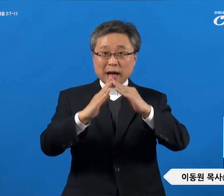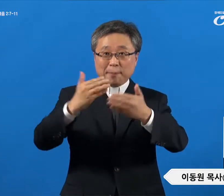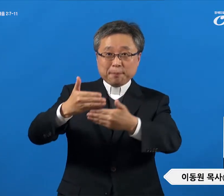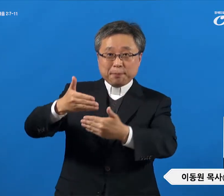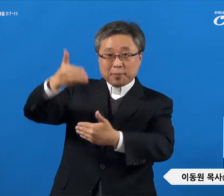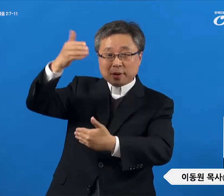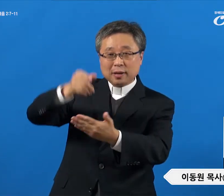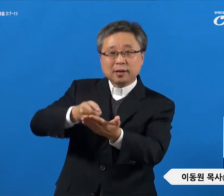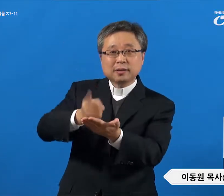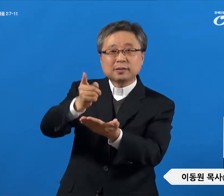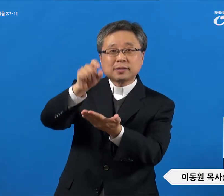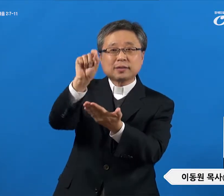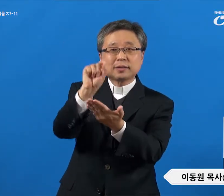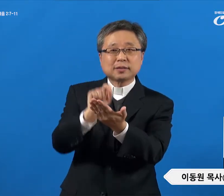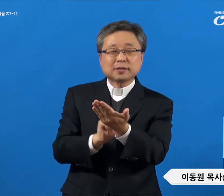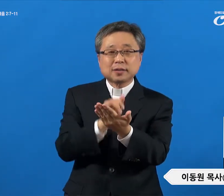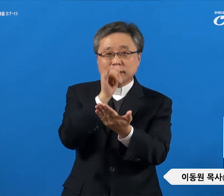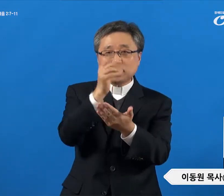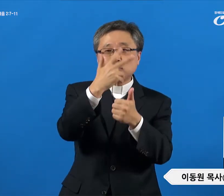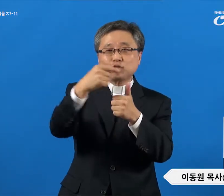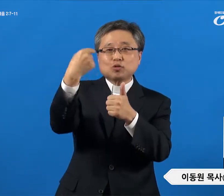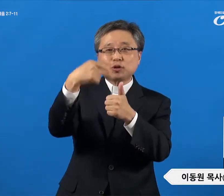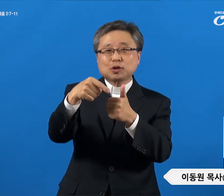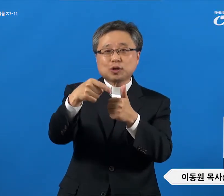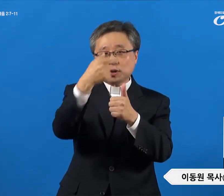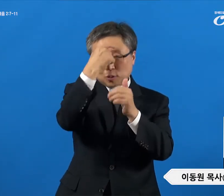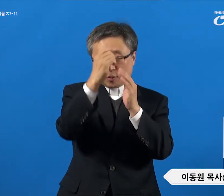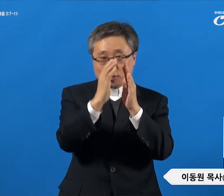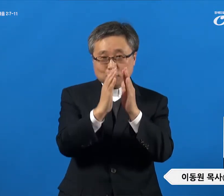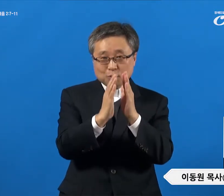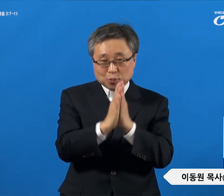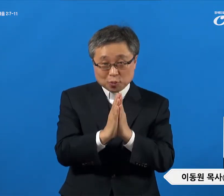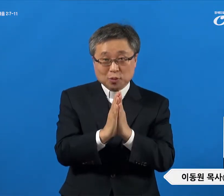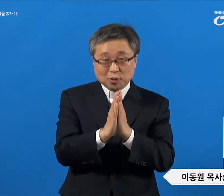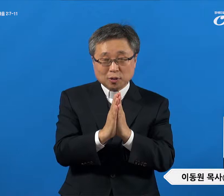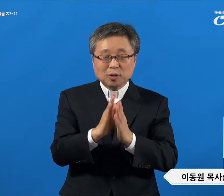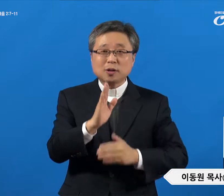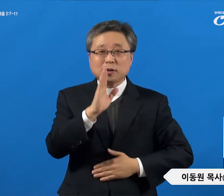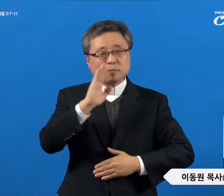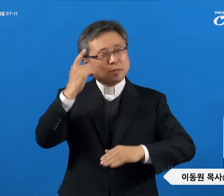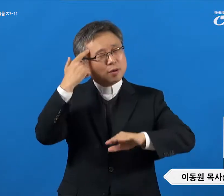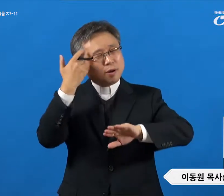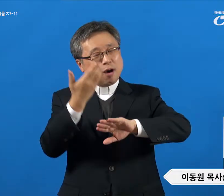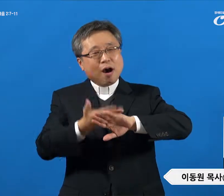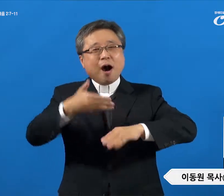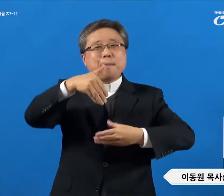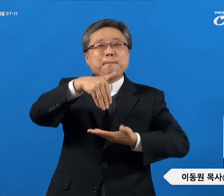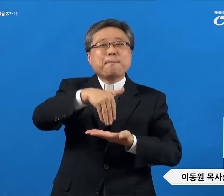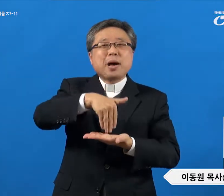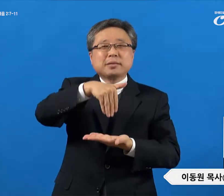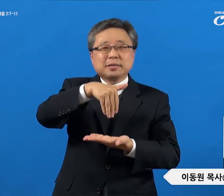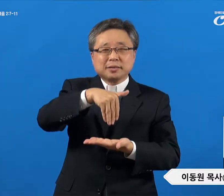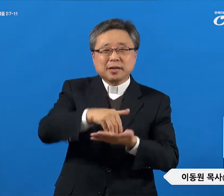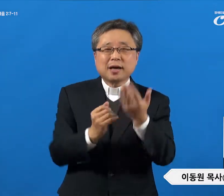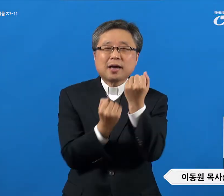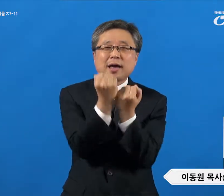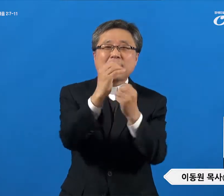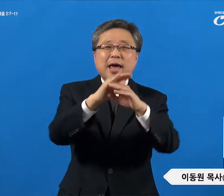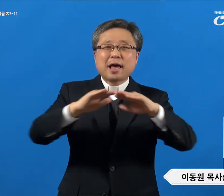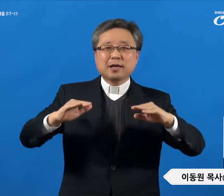새겨져 있었던 주기도문의 패러디, 주기도문의 반성적 해석문이 떠돌아다니면서